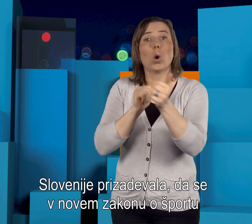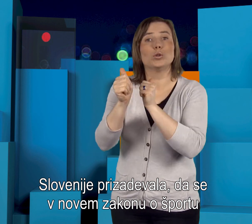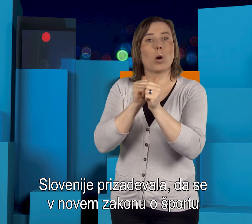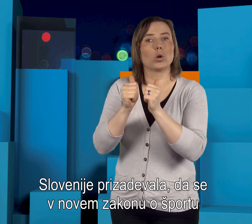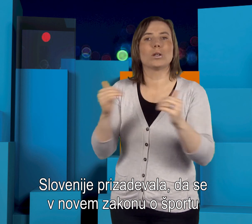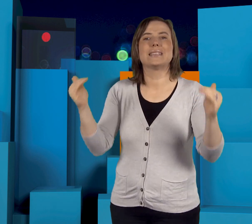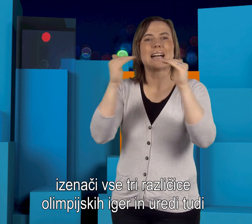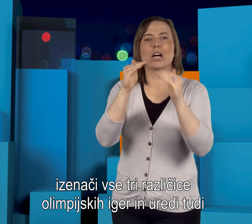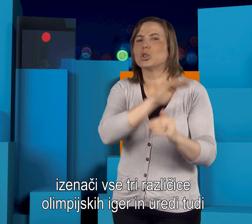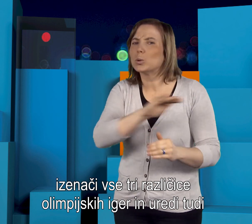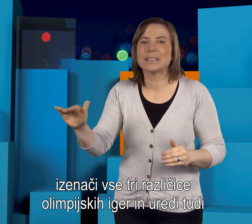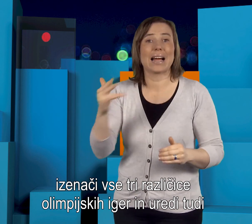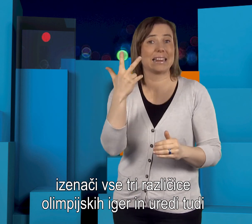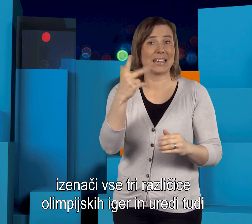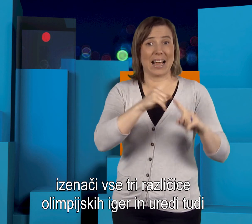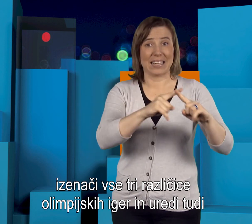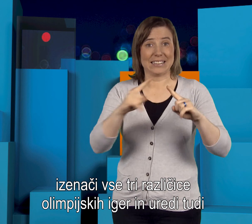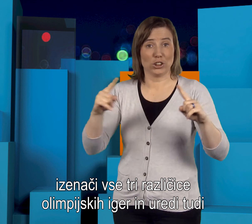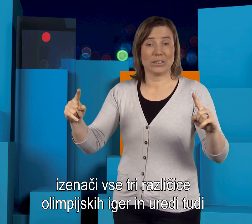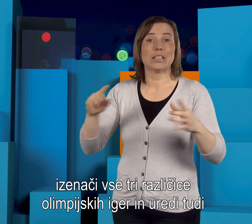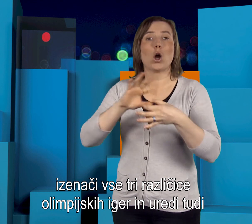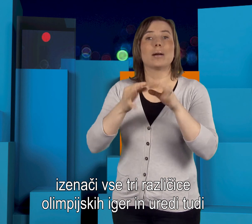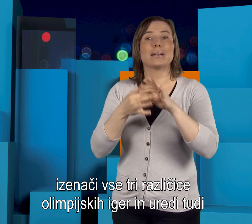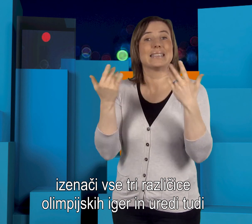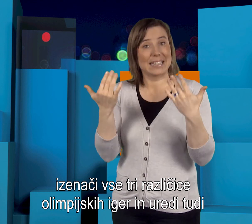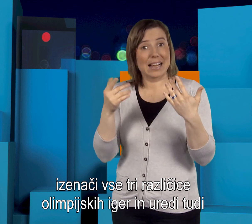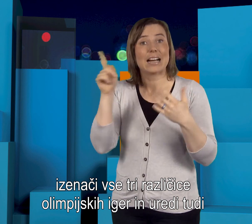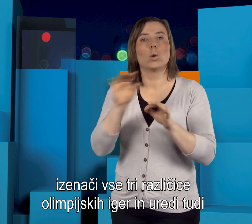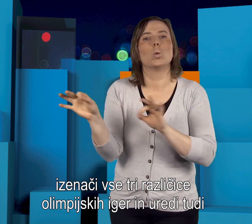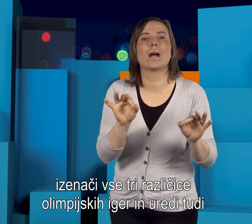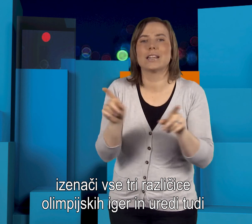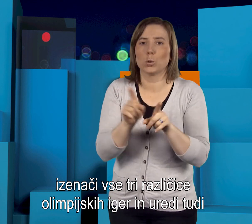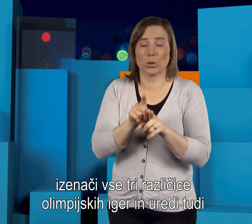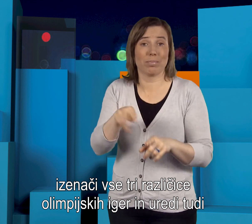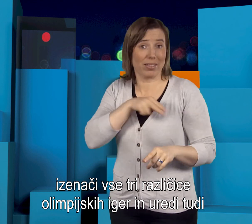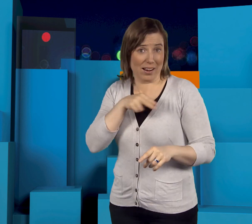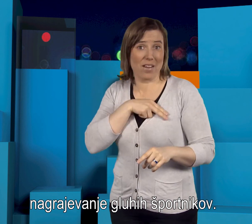izenači vse 3 različice olimpijskih iger in uredi tudi nagrajevanje gluhih športnikov.